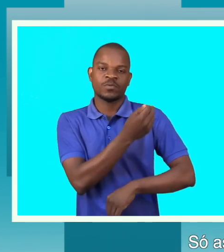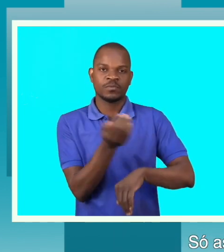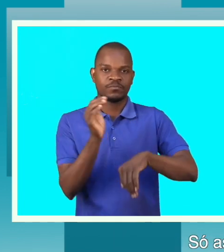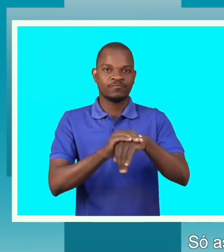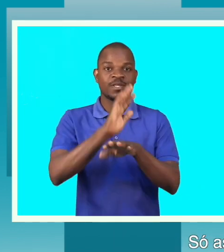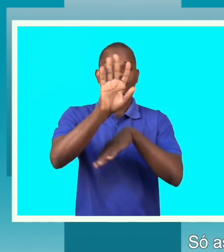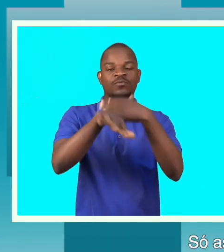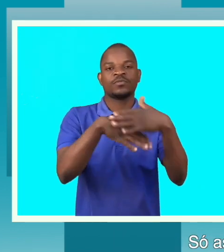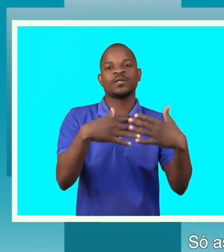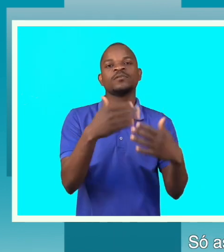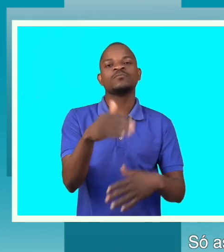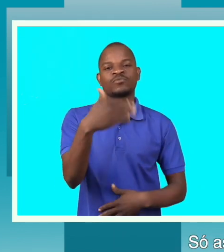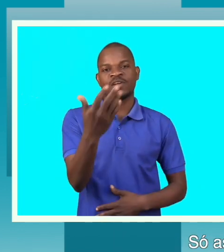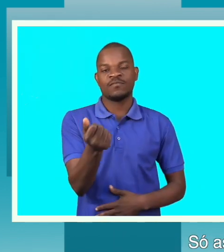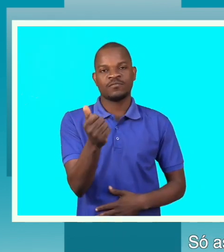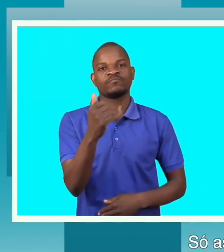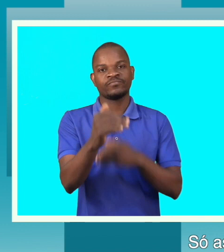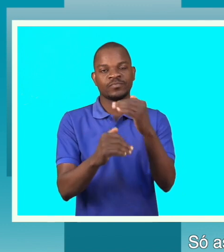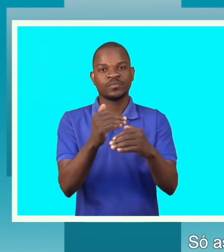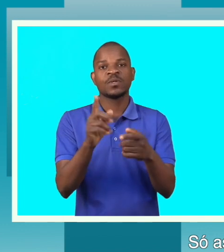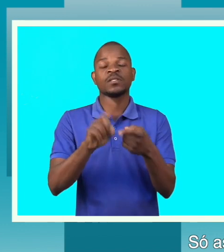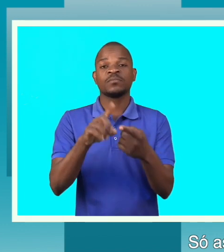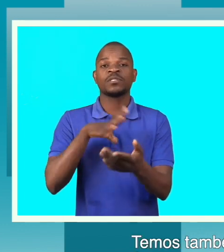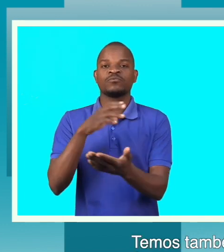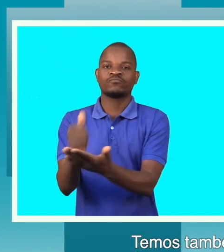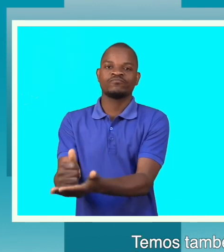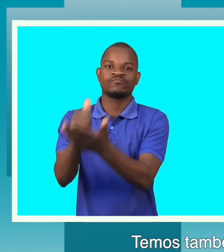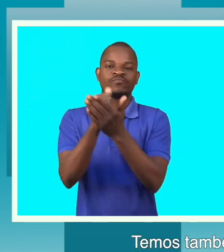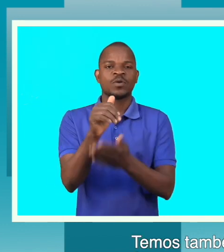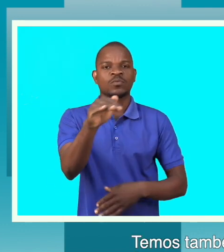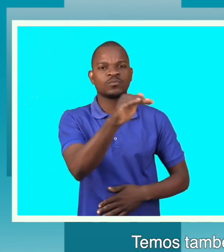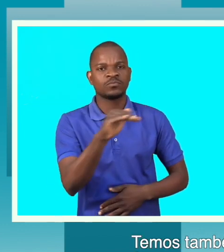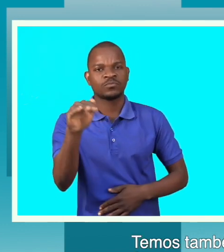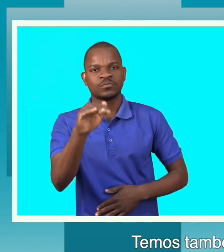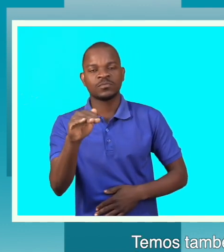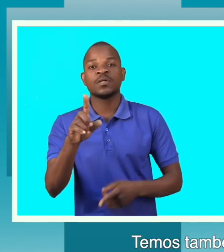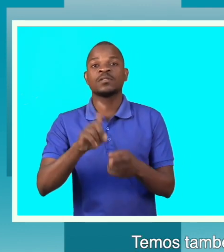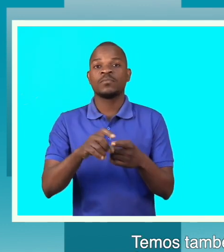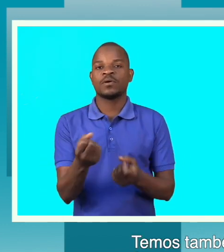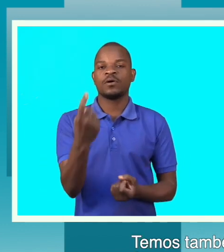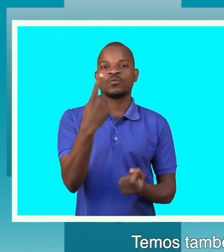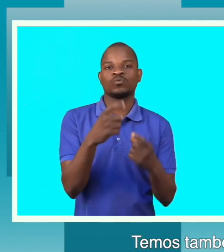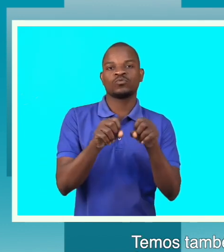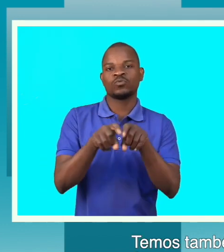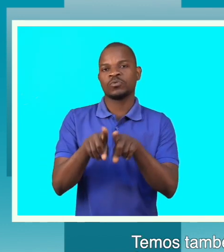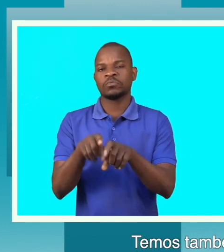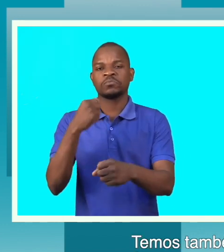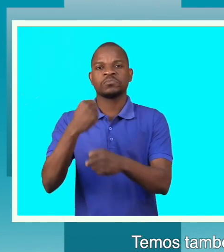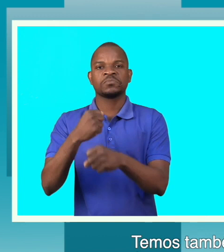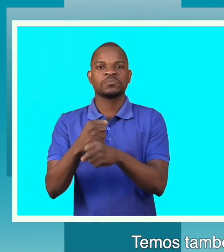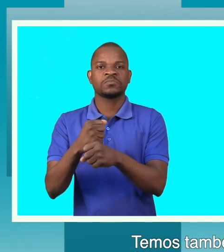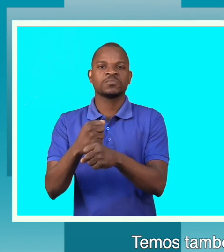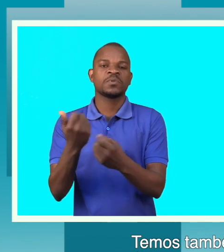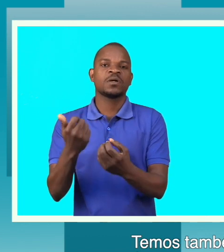assim é que nós vamos conseguir cada vez mais. Temos também o apoio nas comunidades, dos colegas que estão a trabalhar com